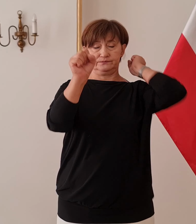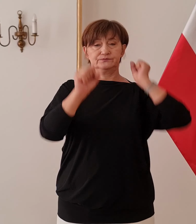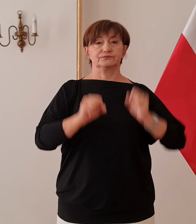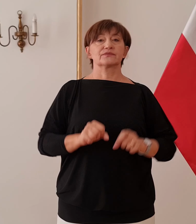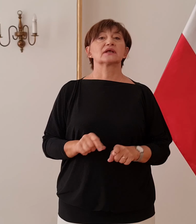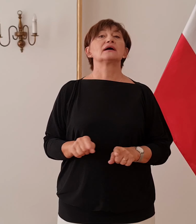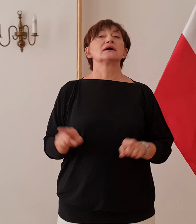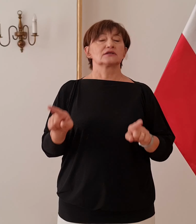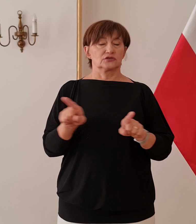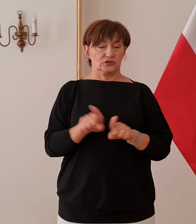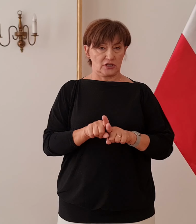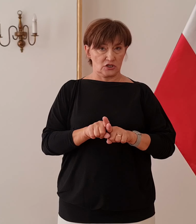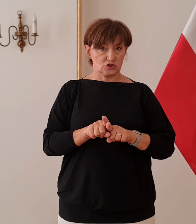zjazdów na posesję.